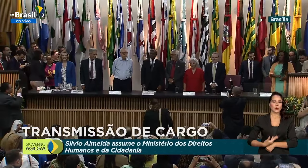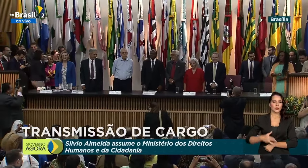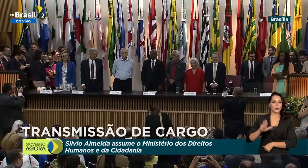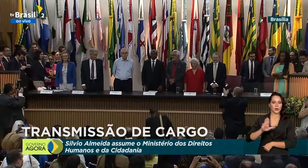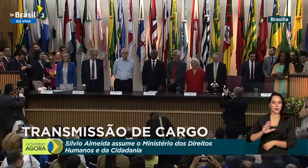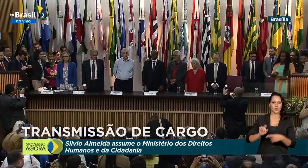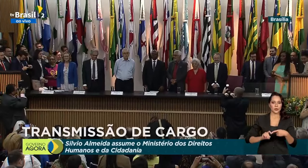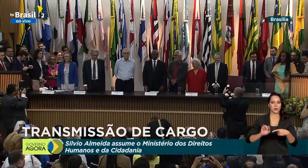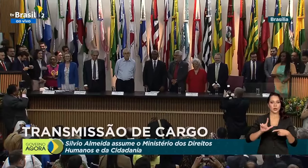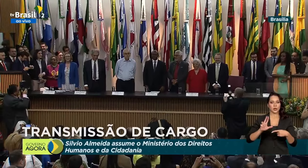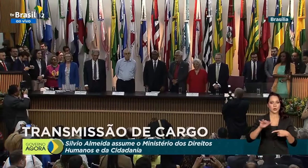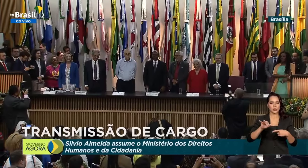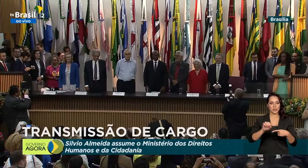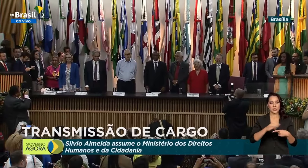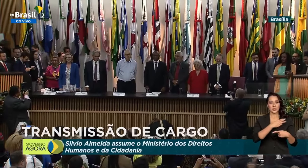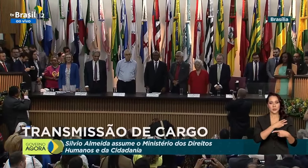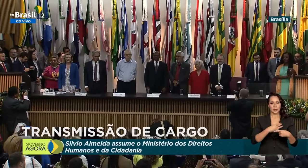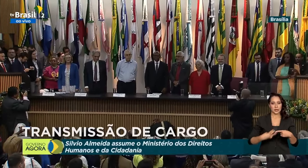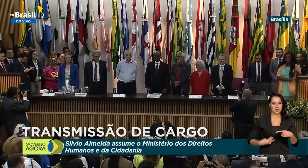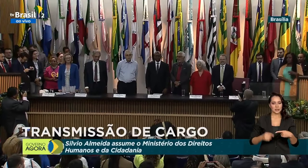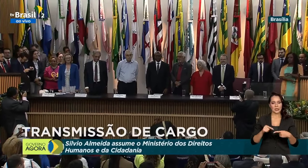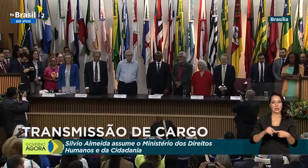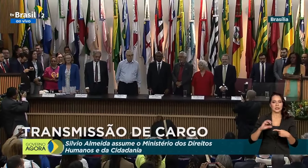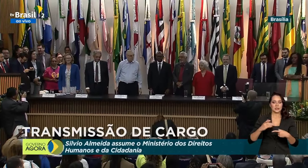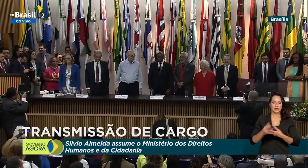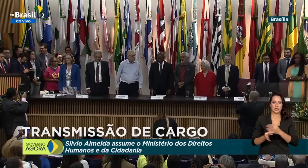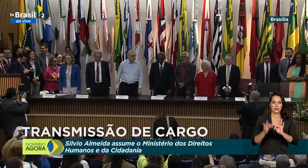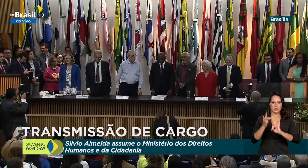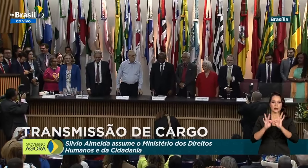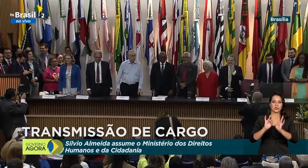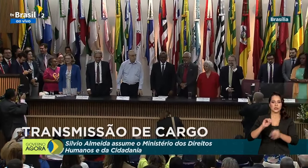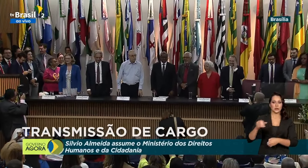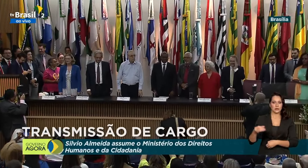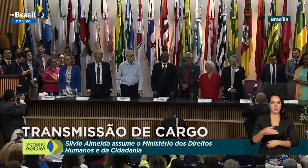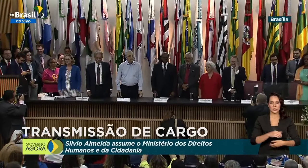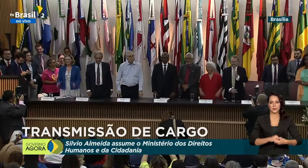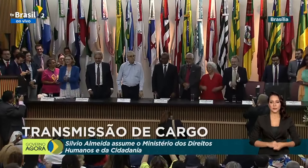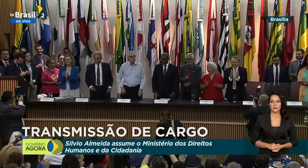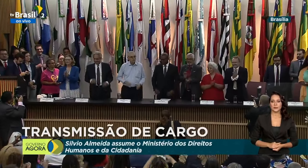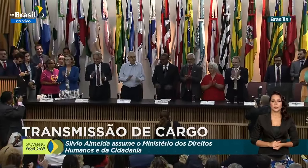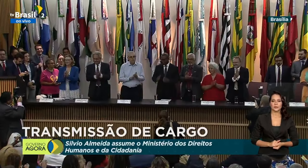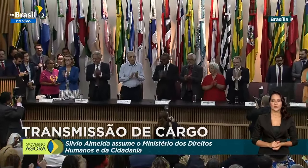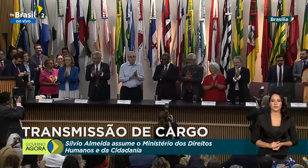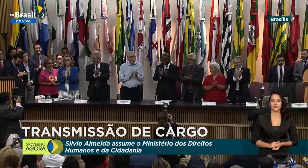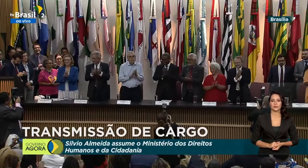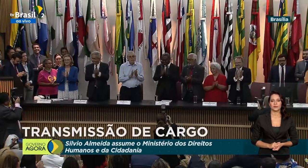Luciana Santos Ministro de estado da Ciência e Tecnologia e inovação